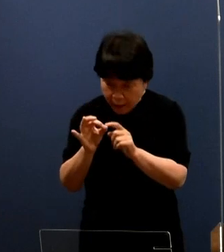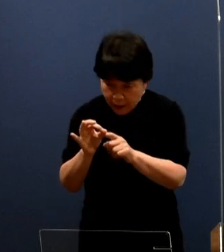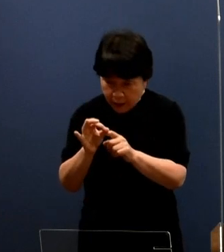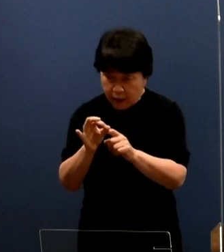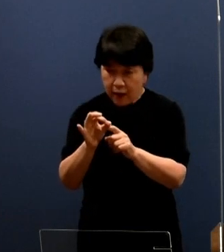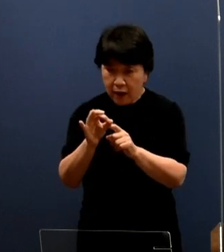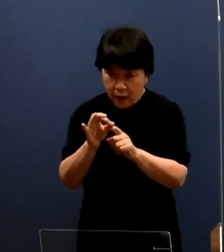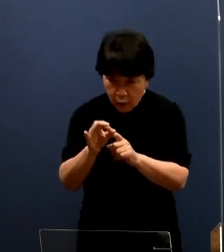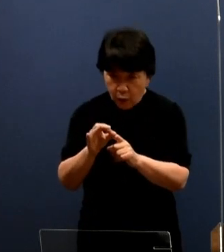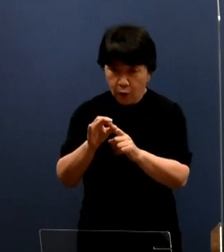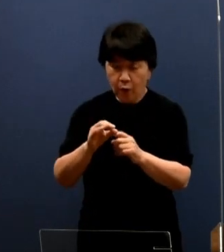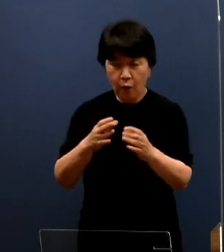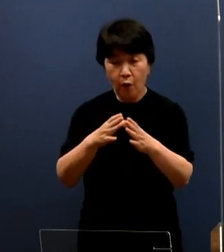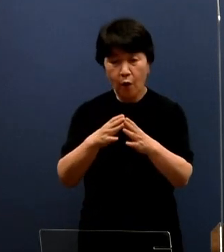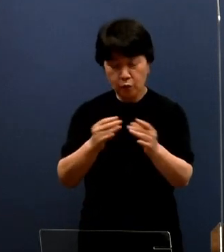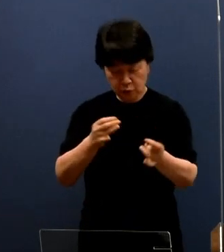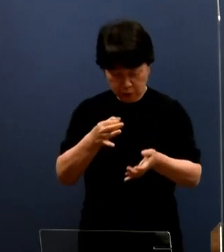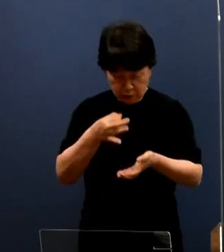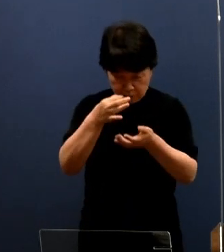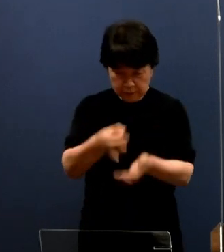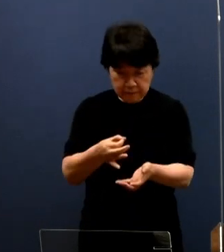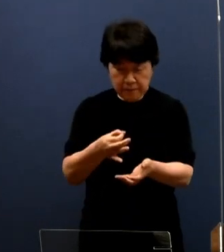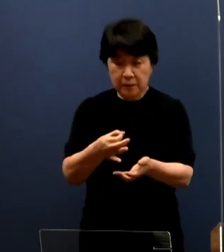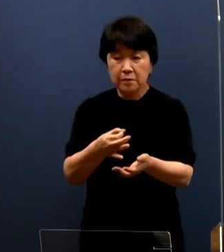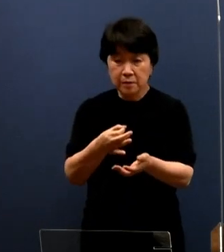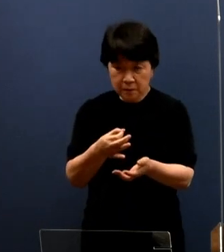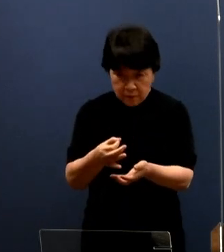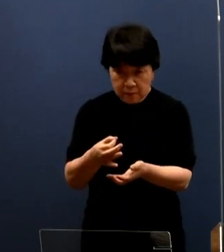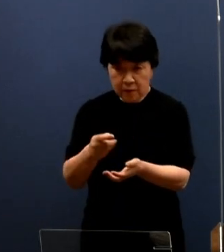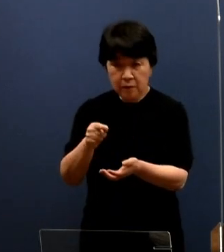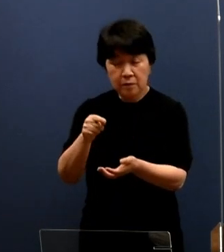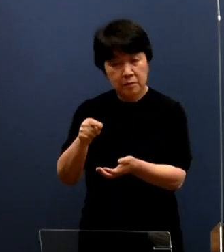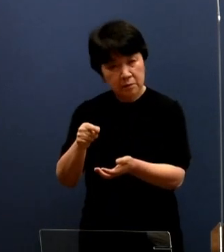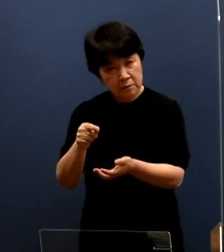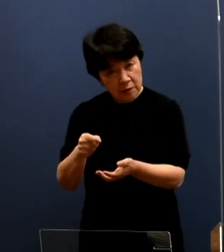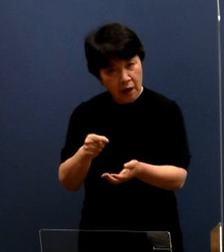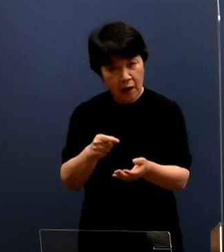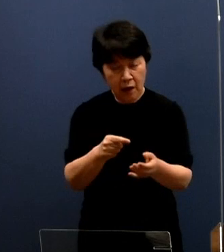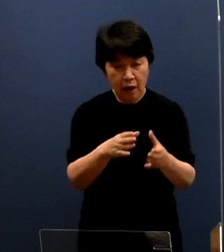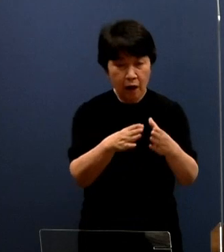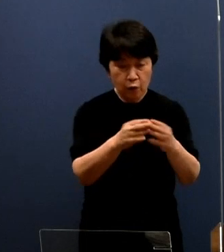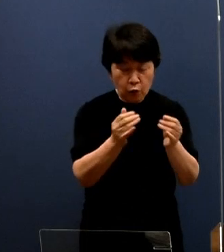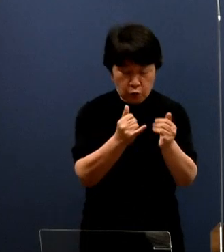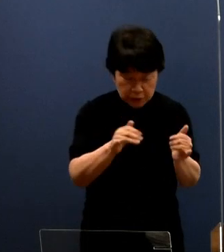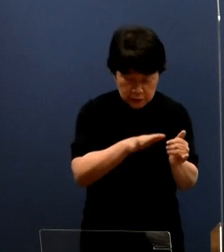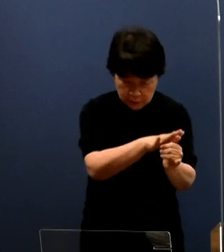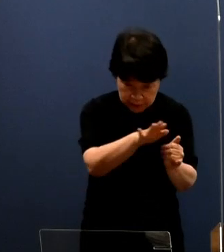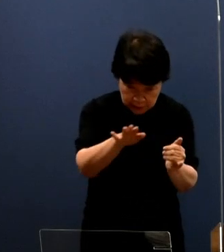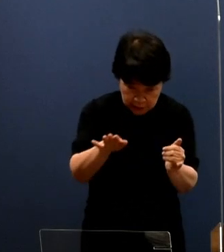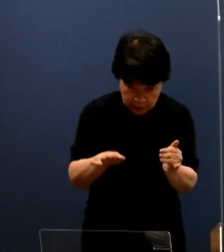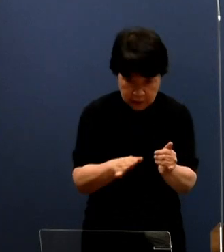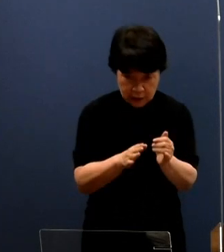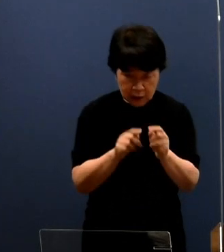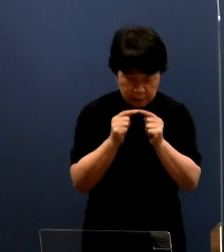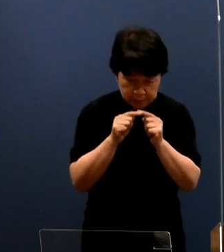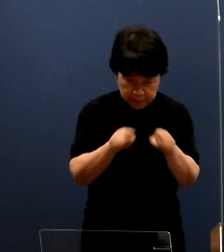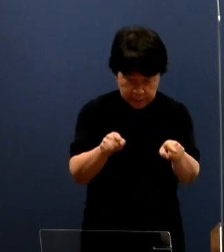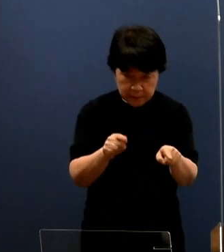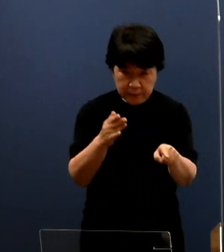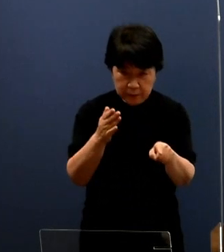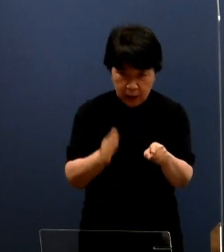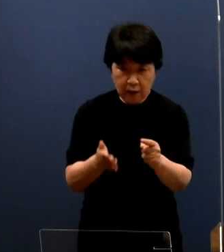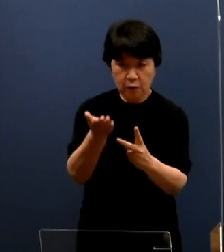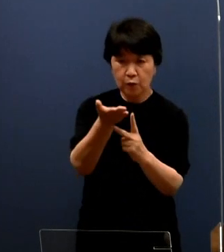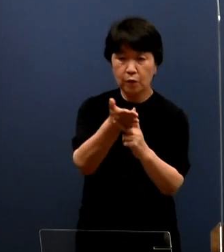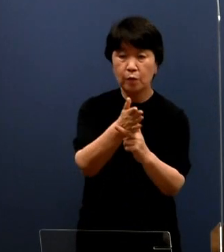民に弔意を強いるということを避けるべきだということなのかということが問題であって、お金を出すべきではないというのは、まあ、総